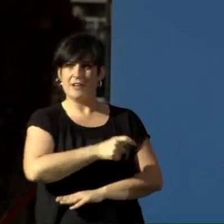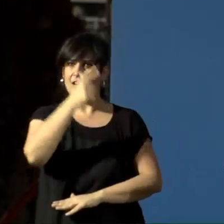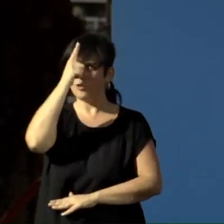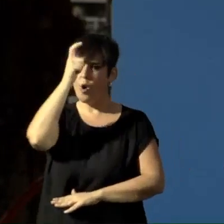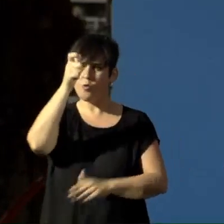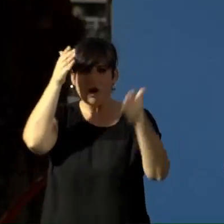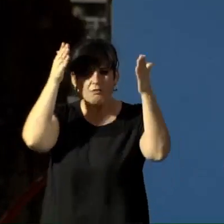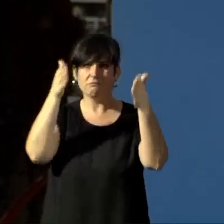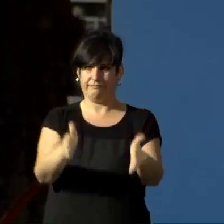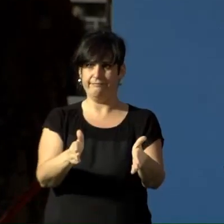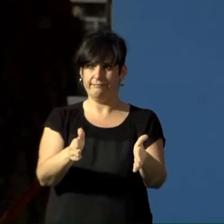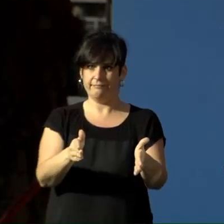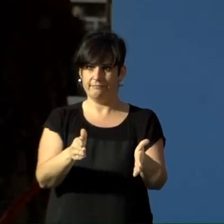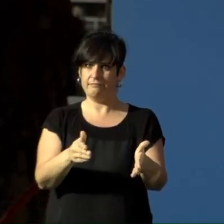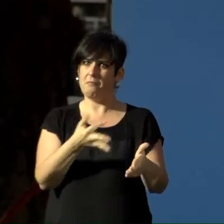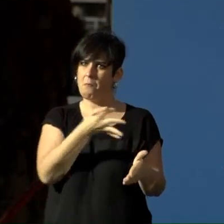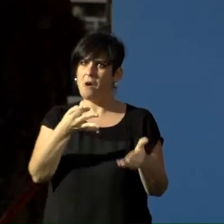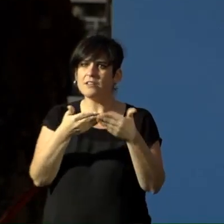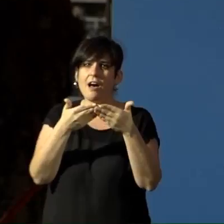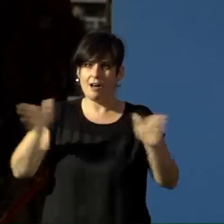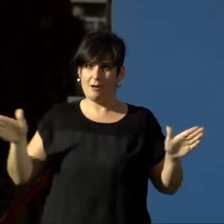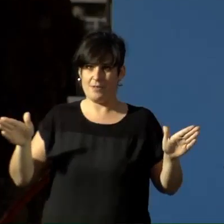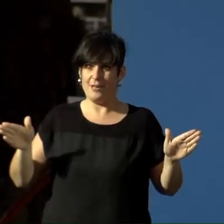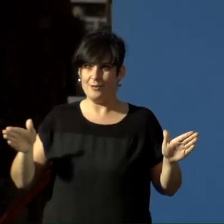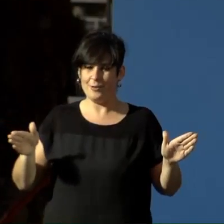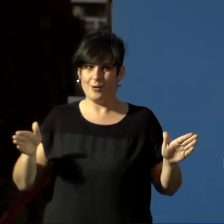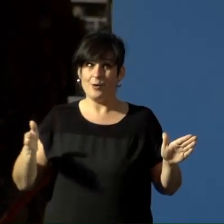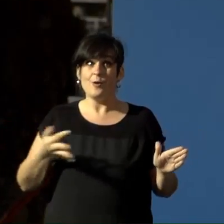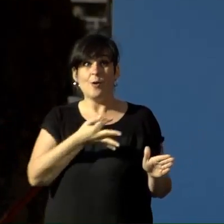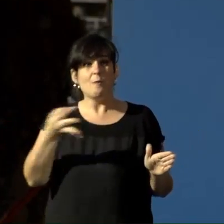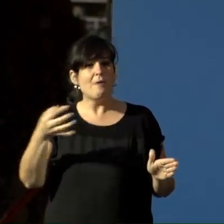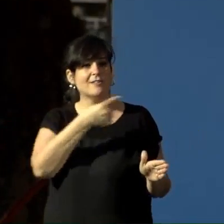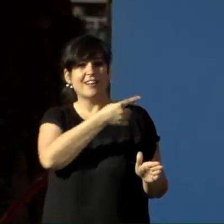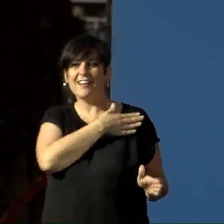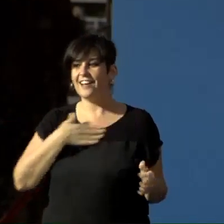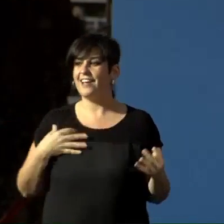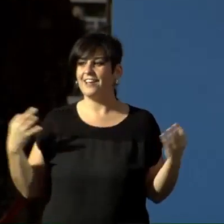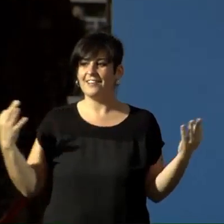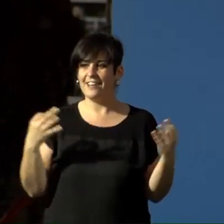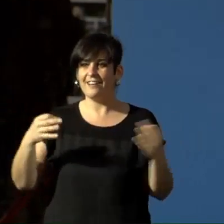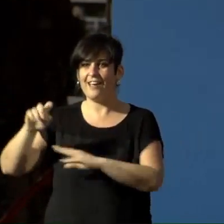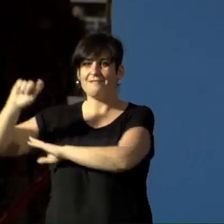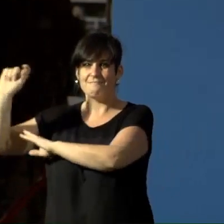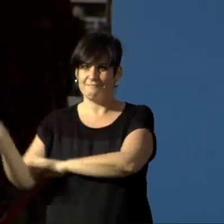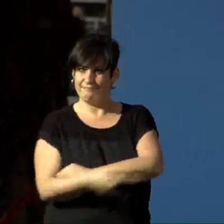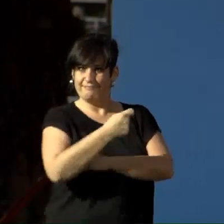rural, unha persoa disposta, dende Ortegal ao Miño, a facer rebrillar a folla do fauciño.